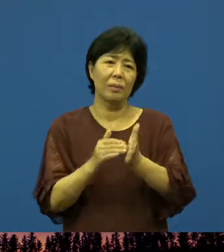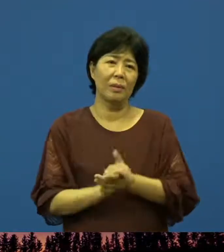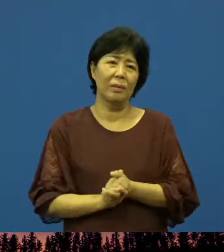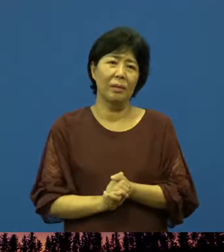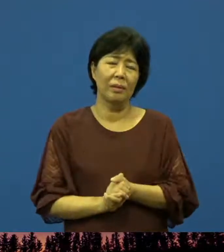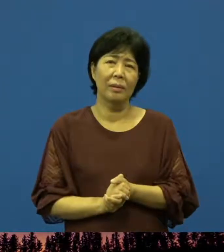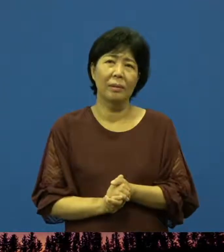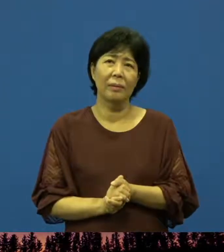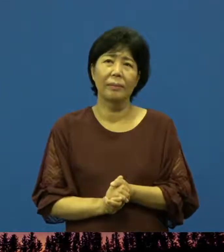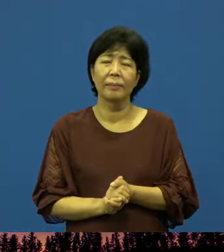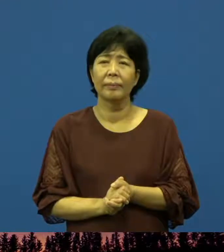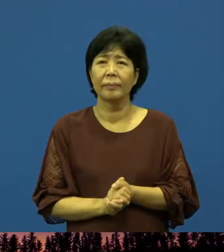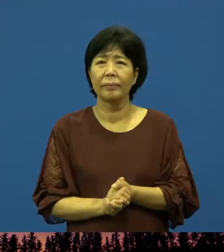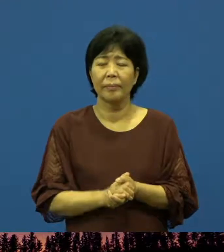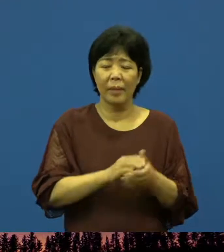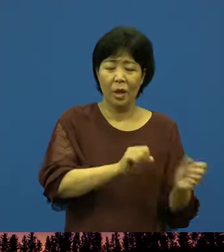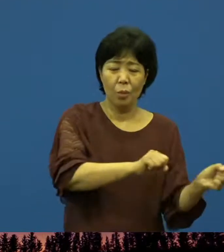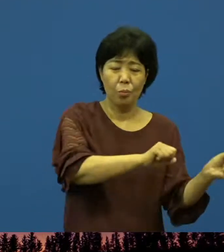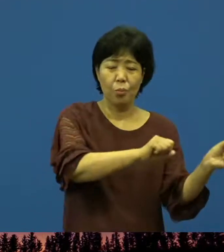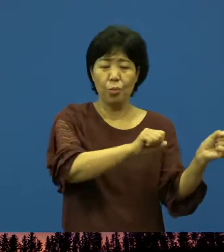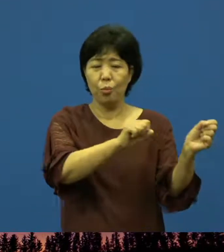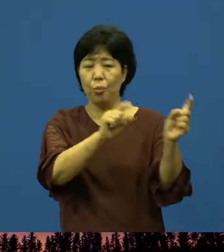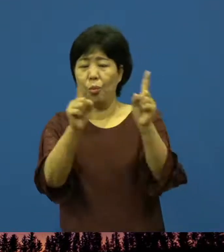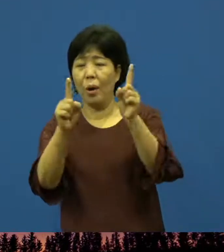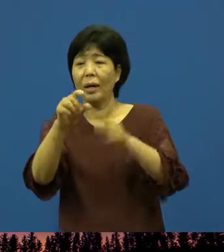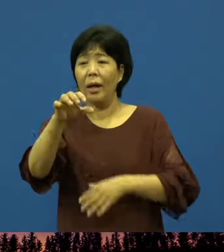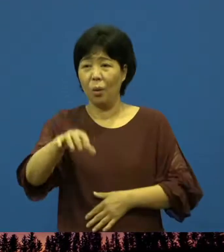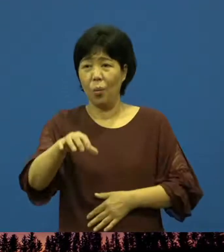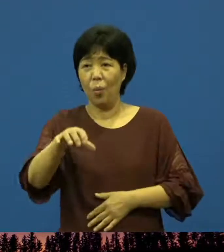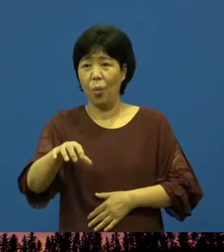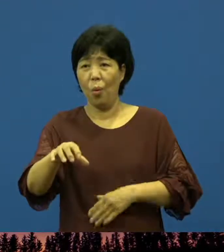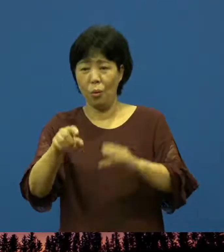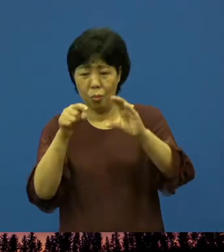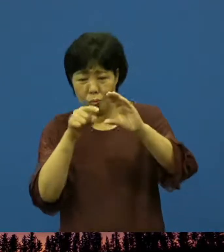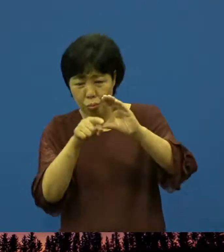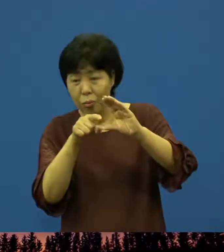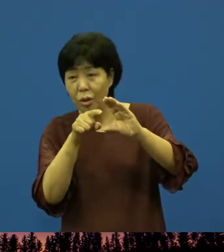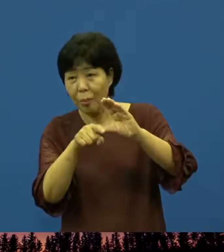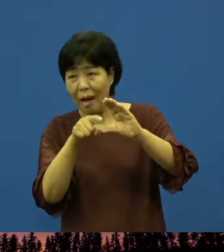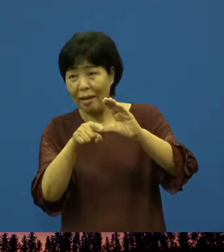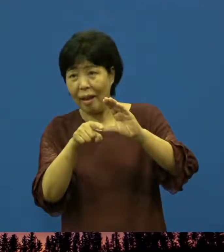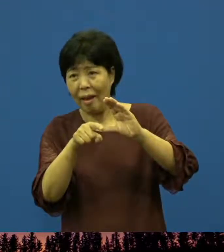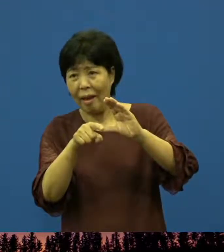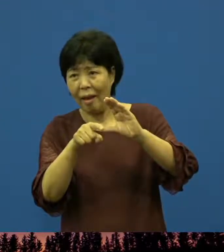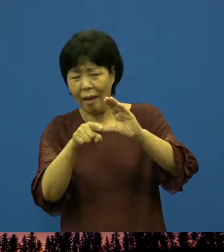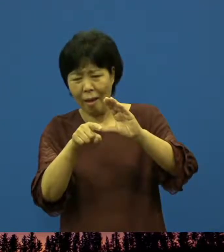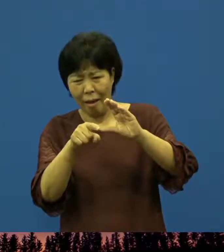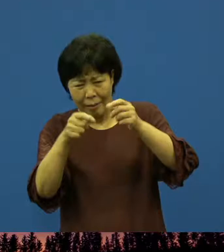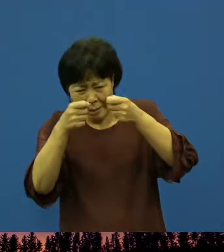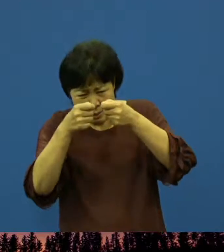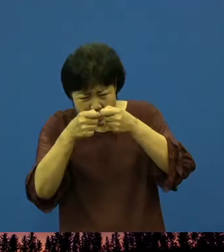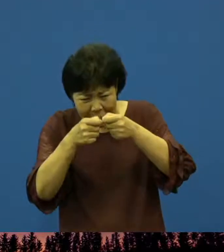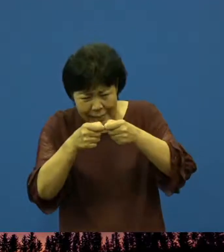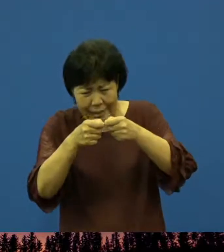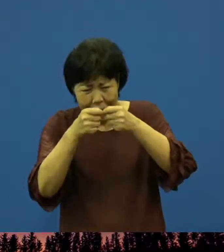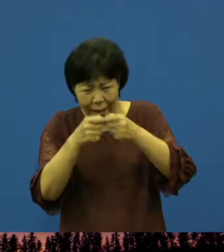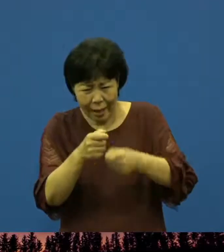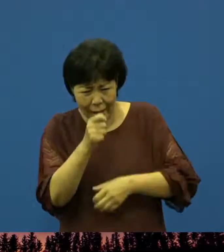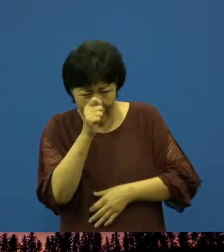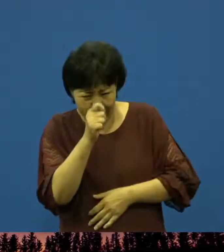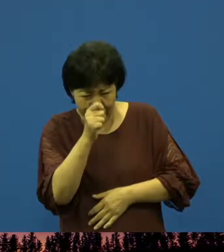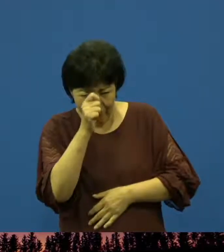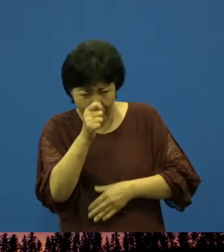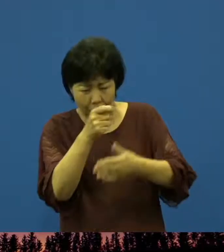이거 뭐예요, 여러분? 부활의 현장, 그 부활의 무덤 그 안으로 가서 세밀하게 관찰하는 거. 이게 뭐예요? 이 모든